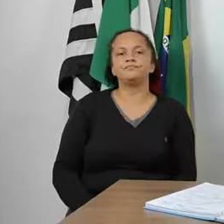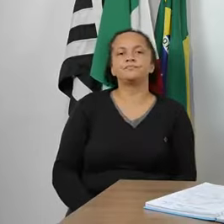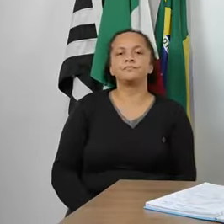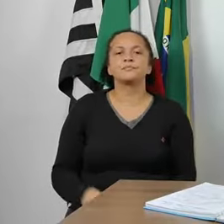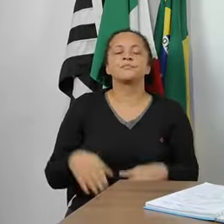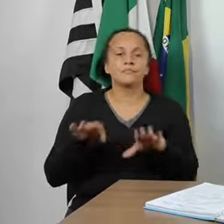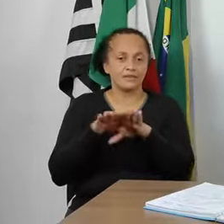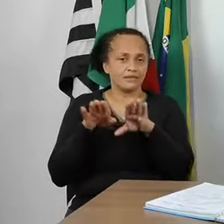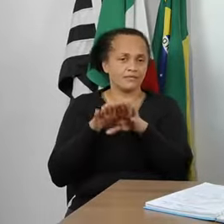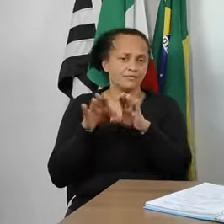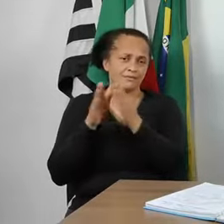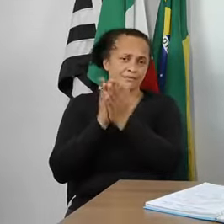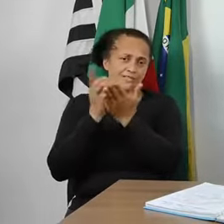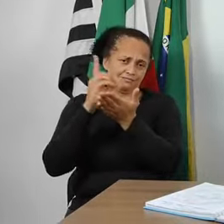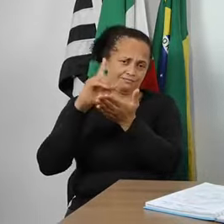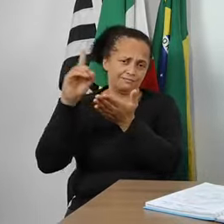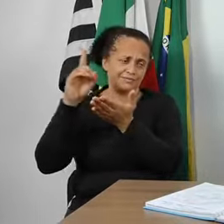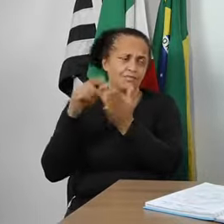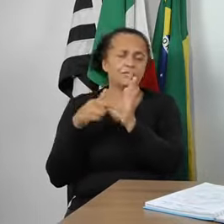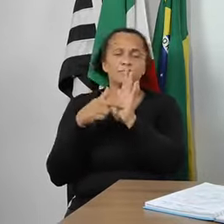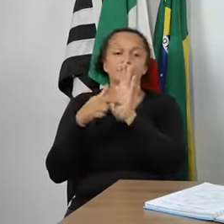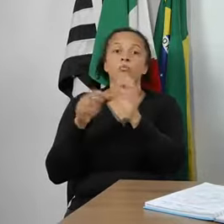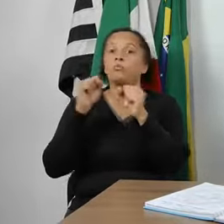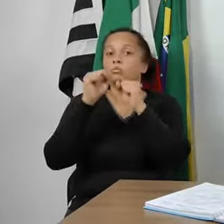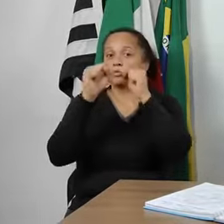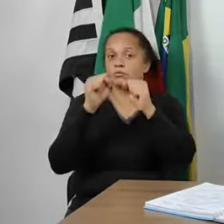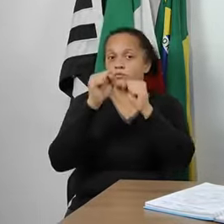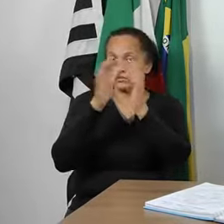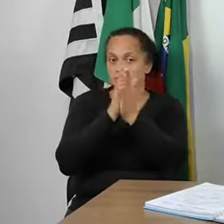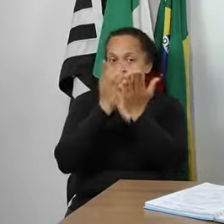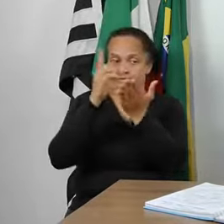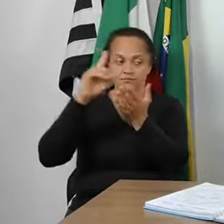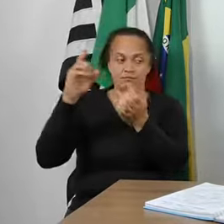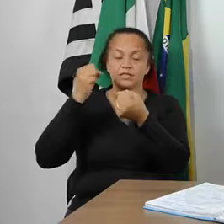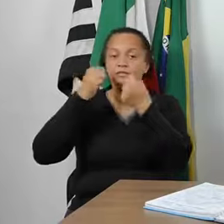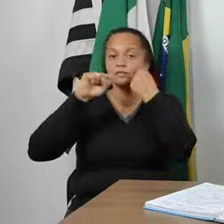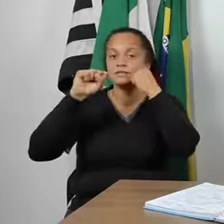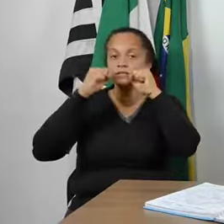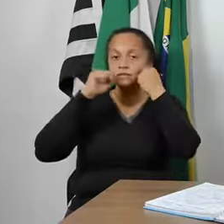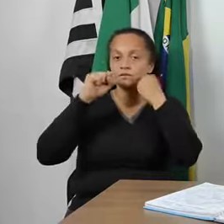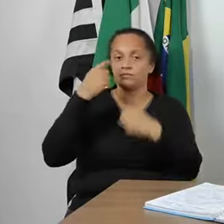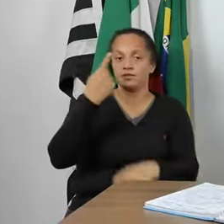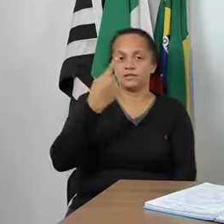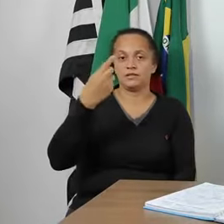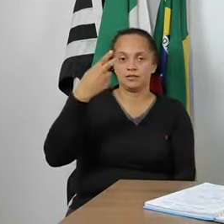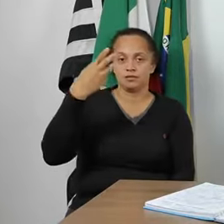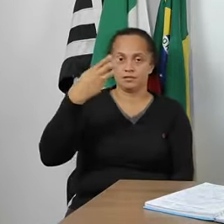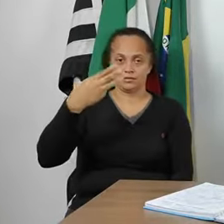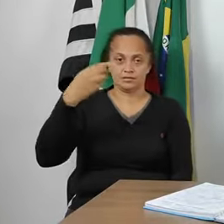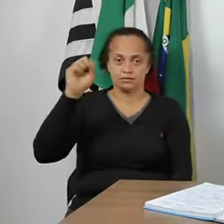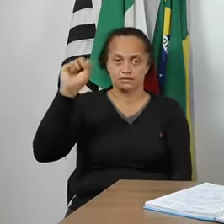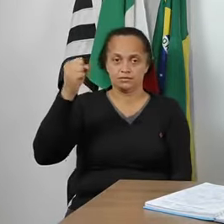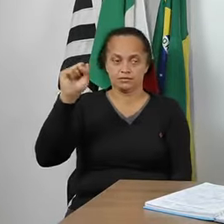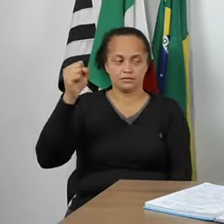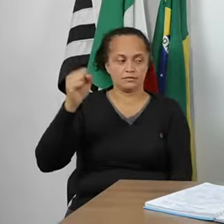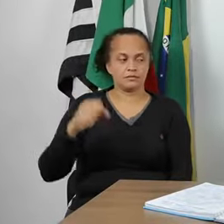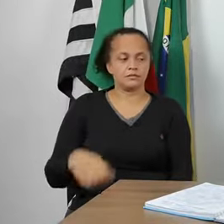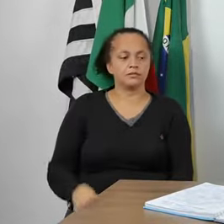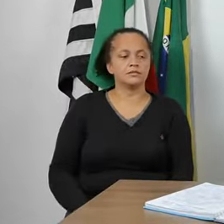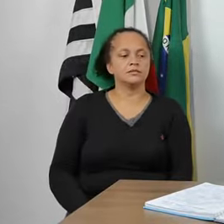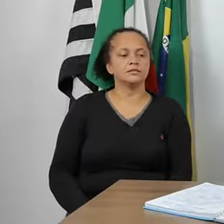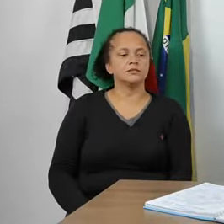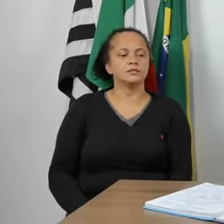poder da palavra de Deus, que está no Salmo de número 138. Glória a